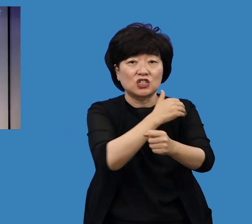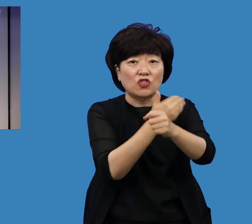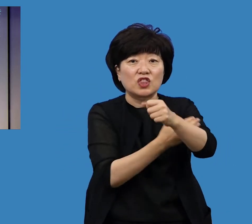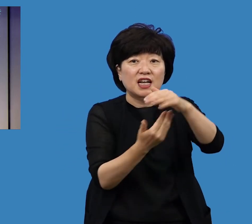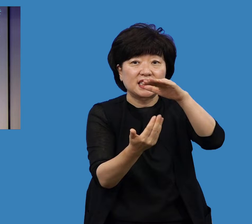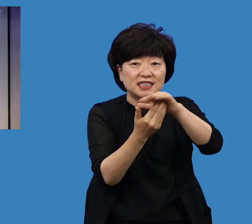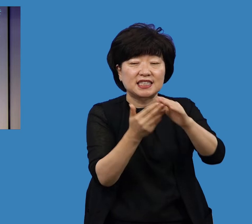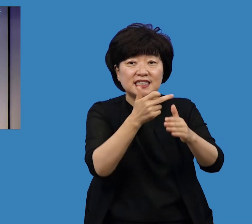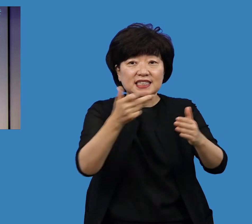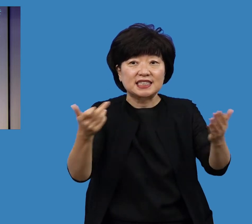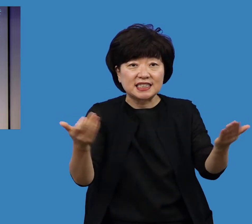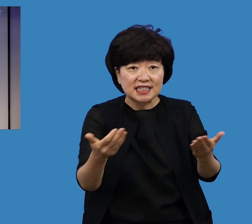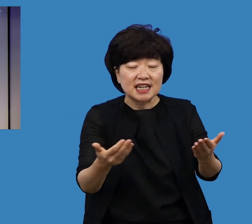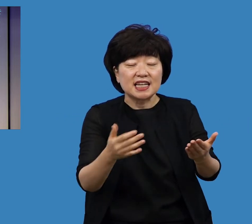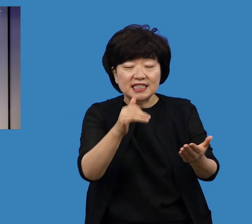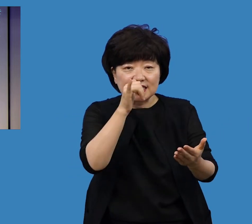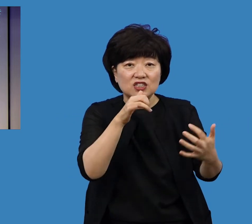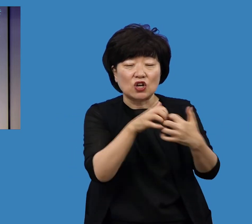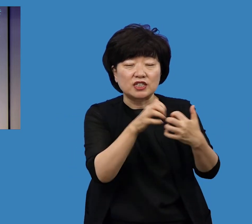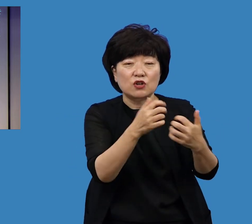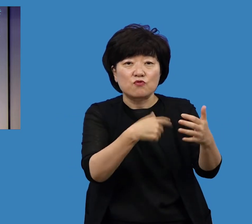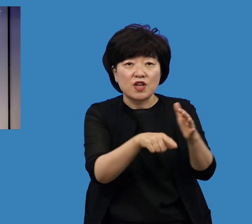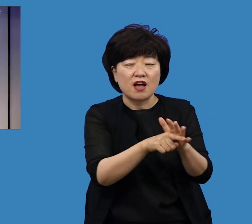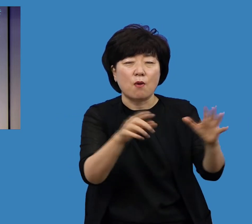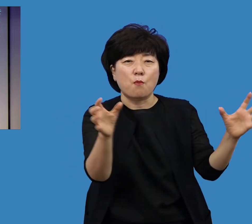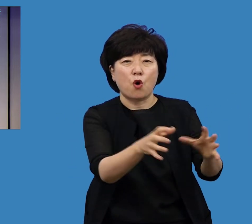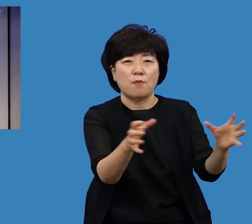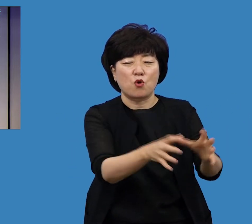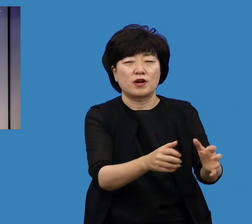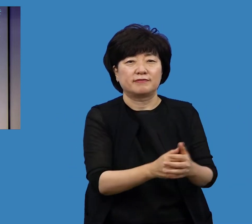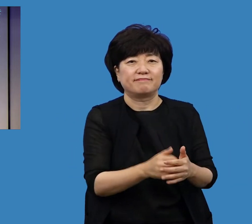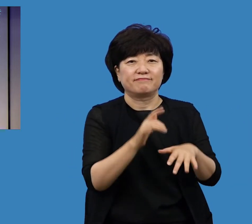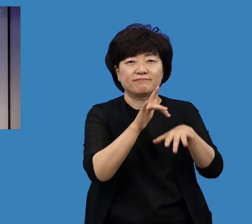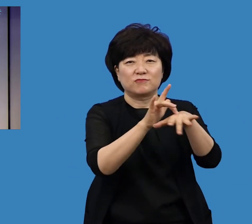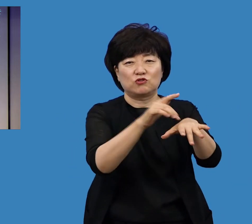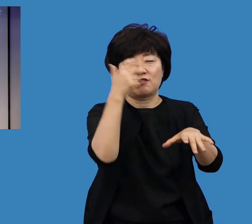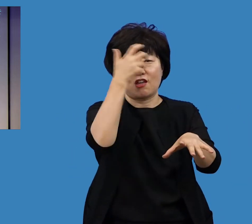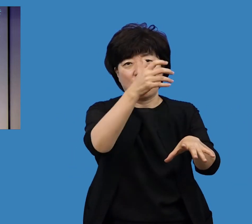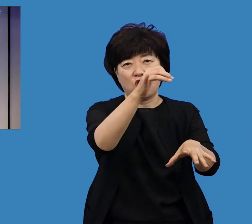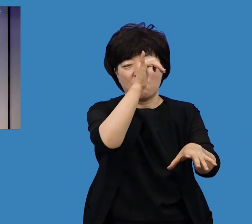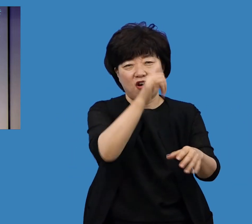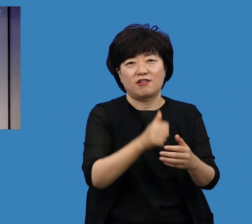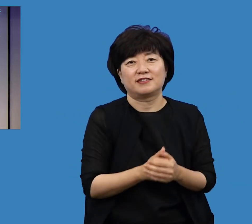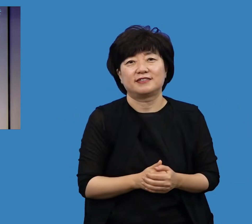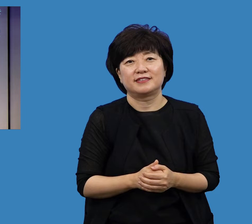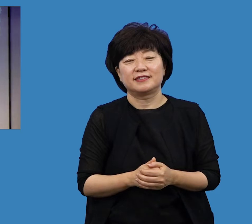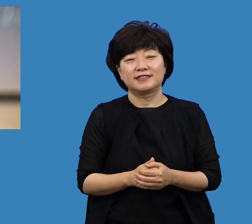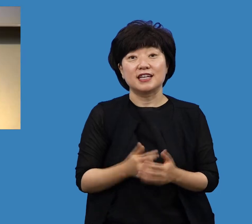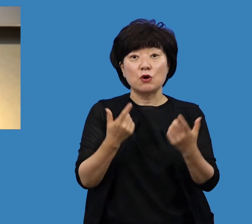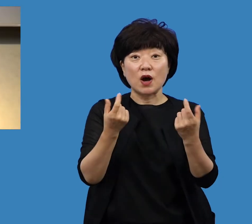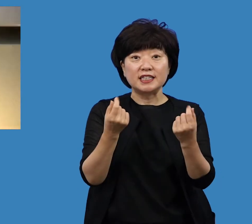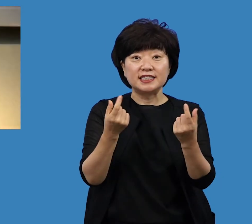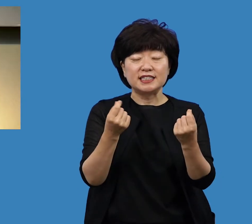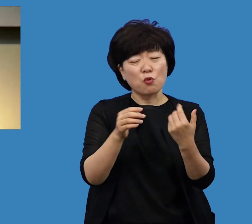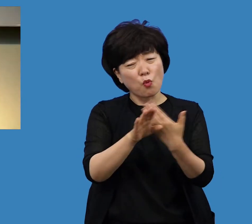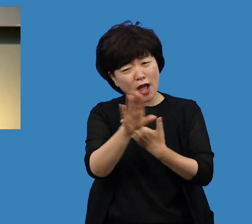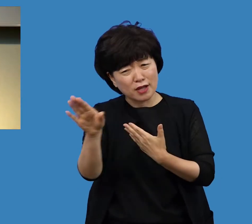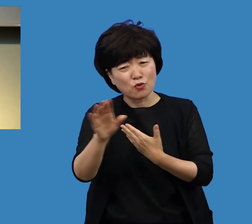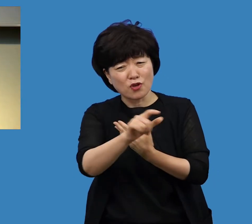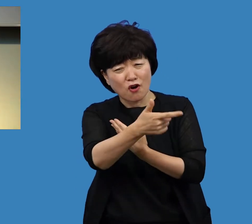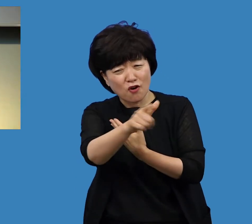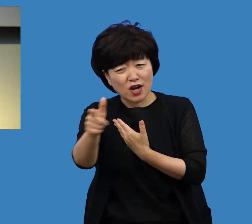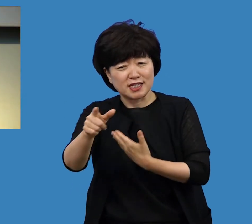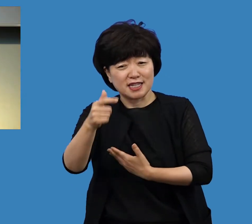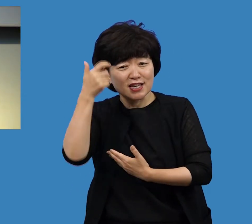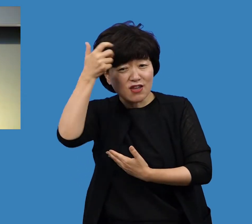큰 날에 있을 전쟁을 위하여 그들을 모으더라. 자, 여기 보면 귀신의 영도 있다는 거예요. 이렇듯이 이것 이외에도 여러 가지 영들의